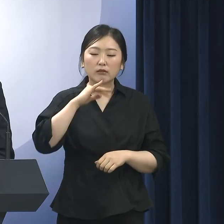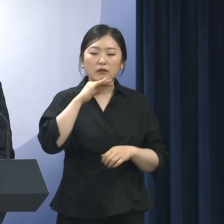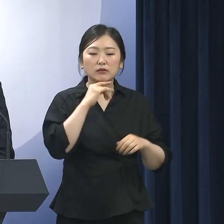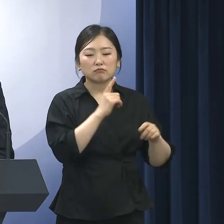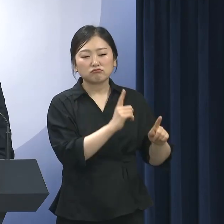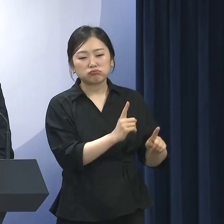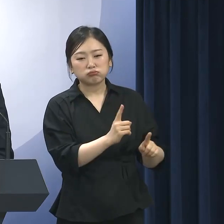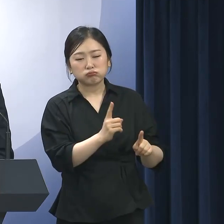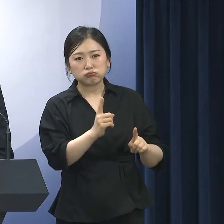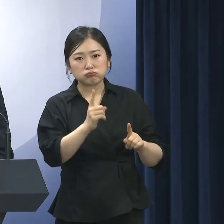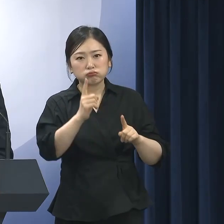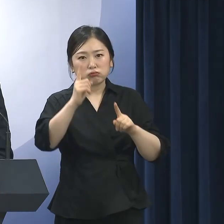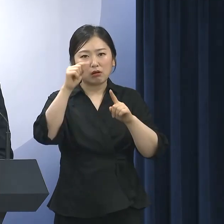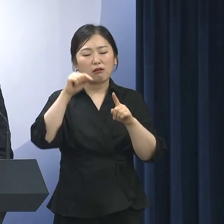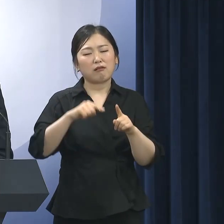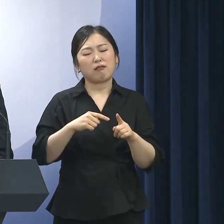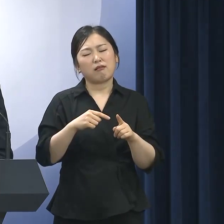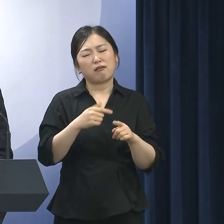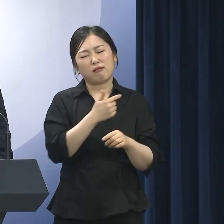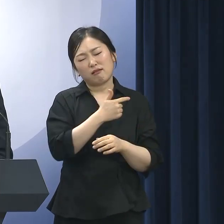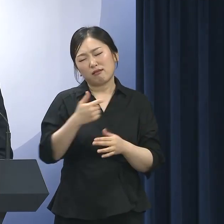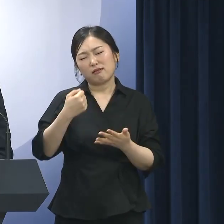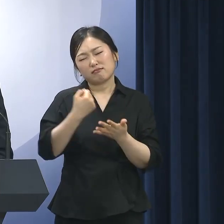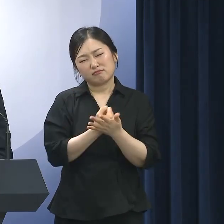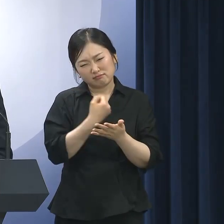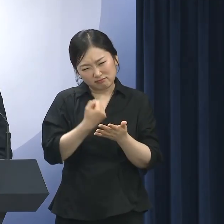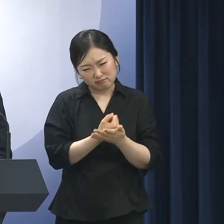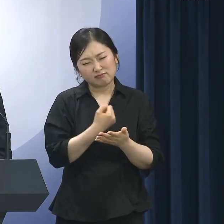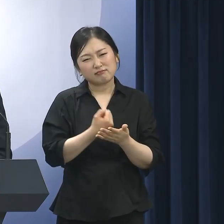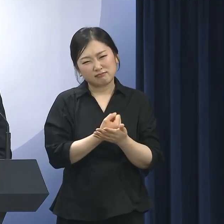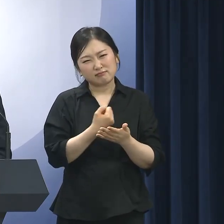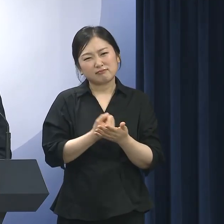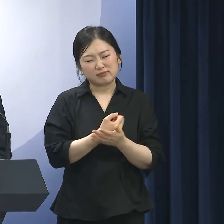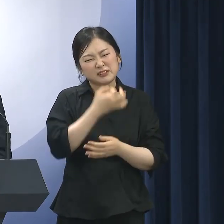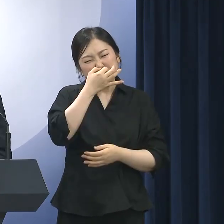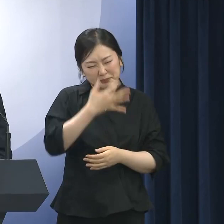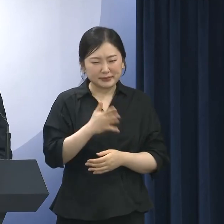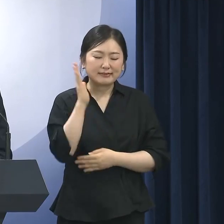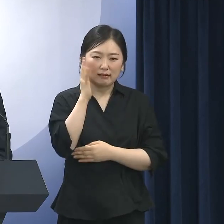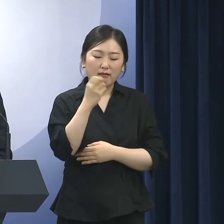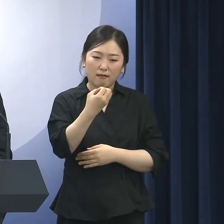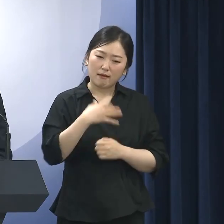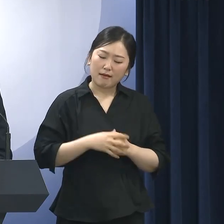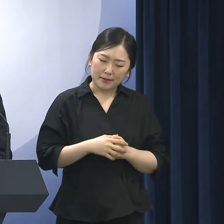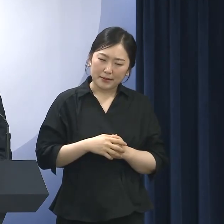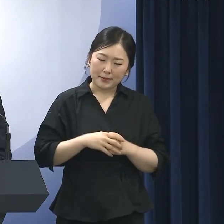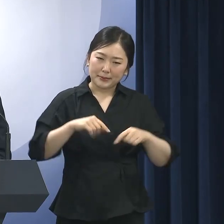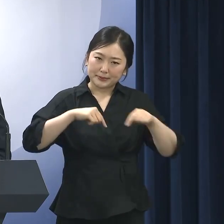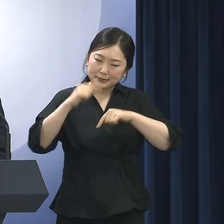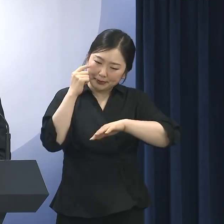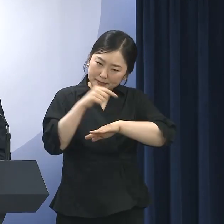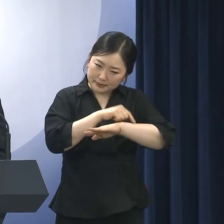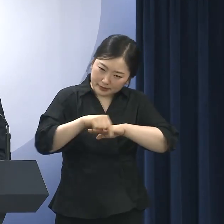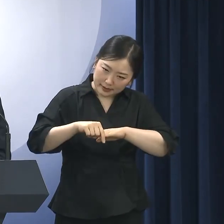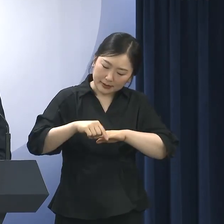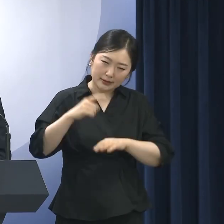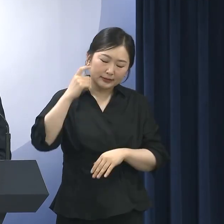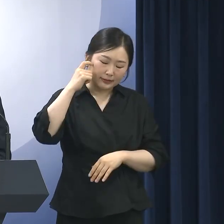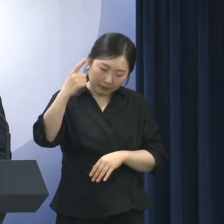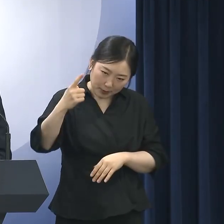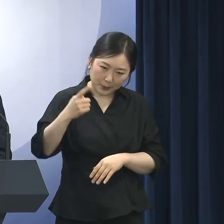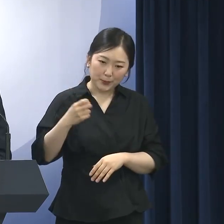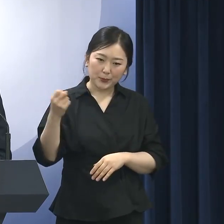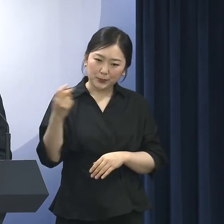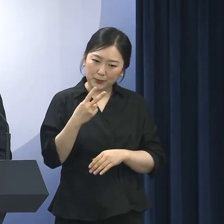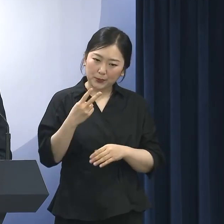된다 그런 아쉬움도 말씀을 하셨습니다. 그에 따라서 이번에 저희가 정책을 개발하고 앞으로도 여러 정책을